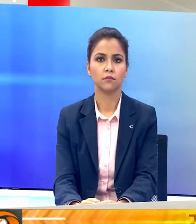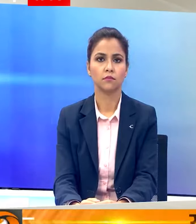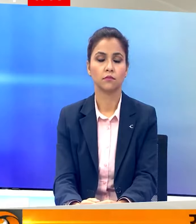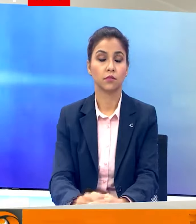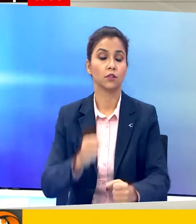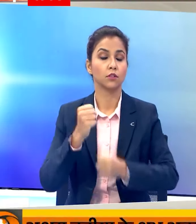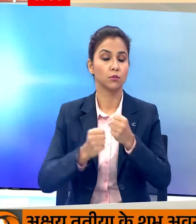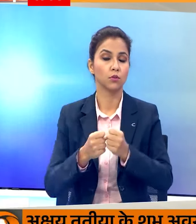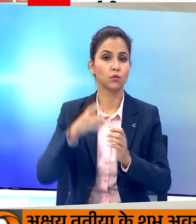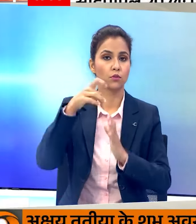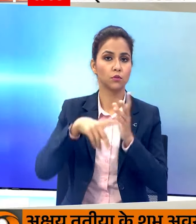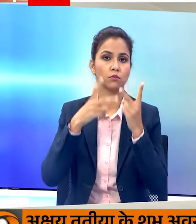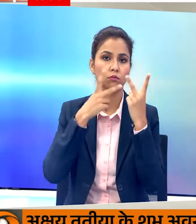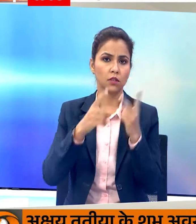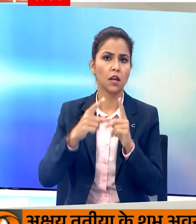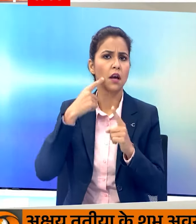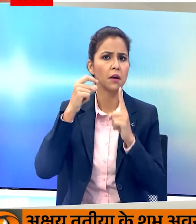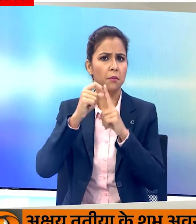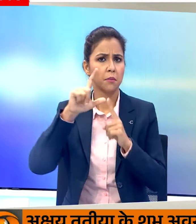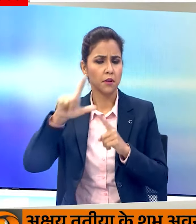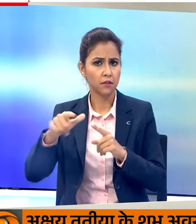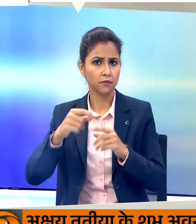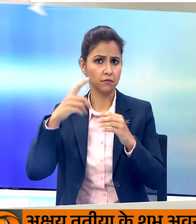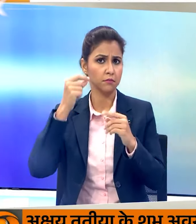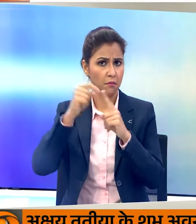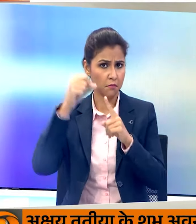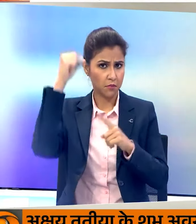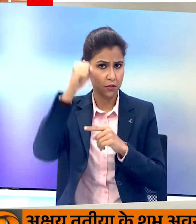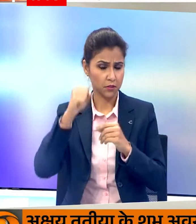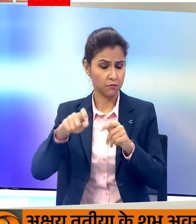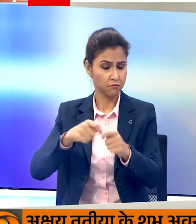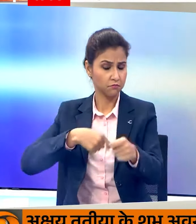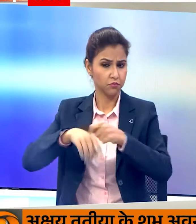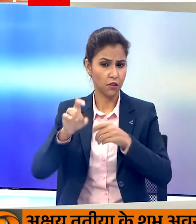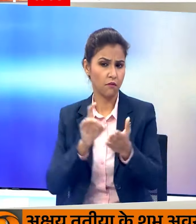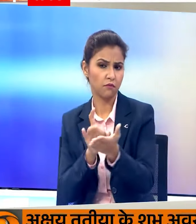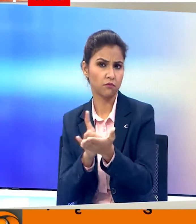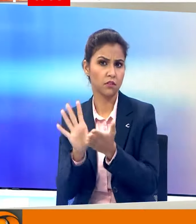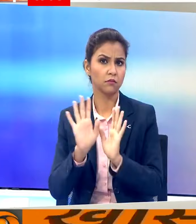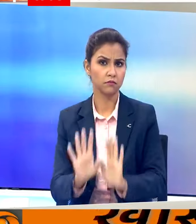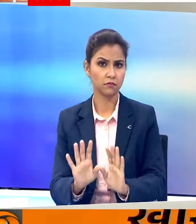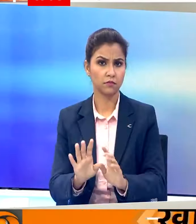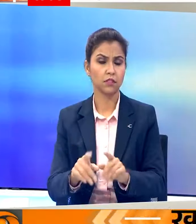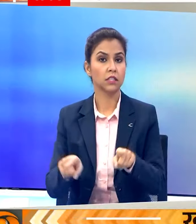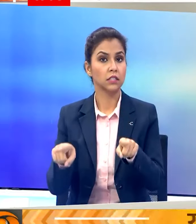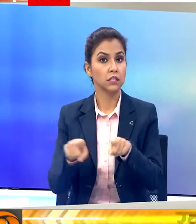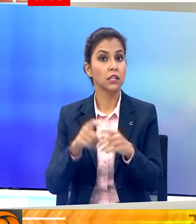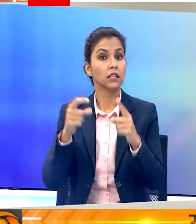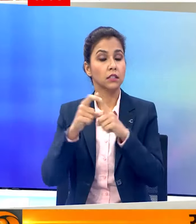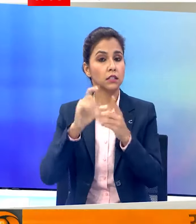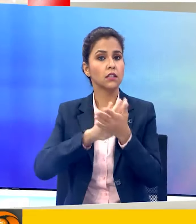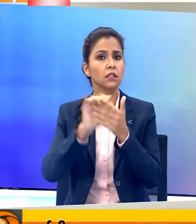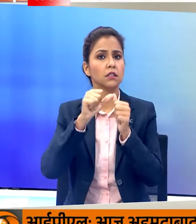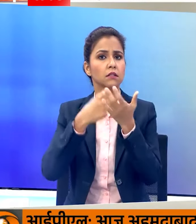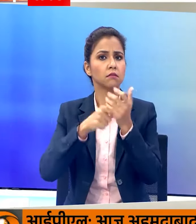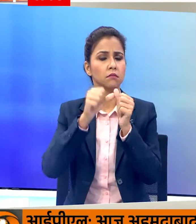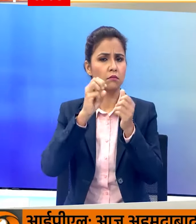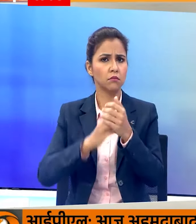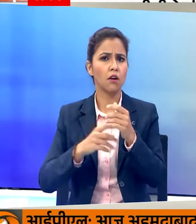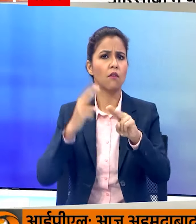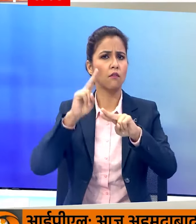खेल की खबरों में इंडियन प्रीमियर लीग में पंजाब किंग्स की टीम प्ले ऑफ की रेस से बाहर हो गई है धर्मशाला में गुरुवार को